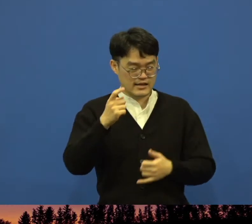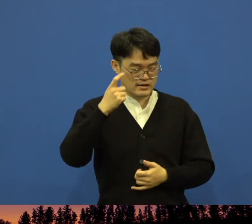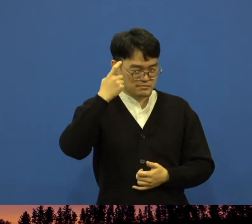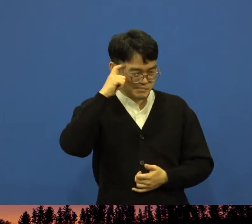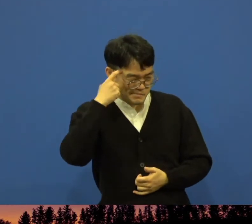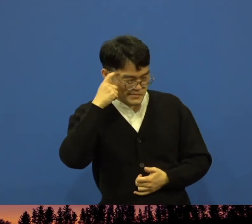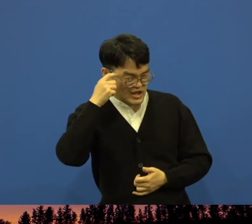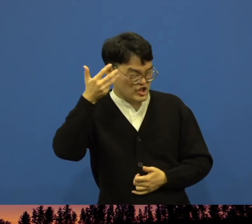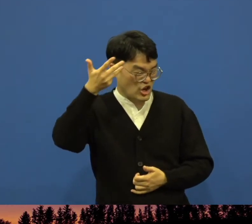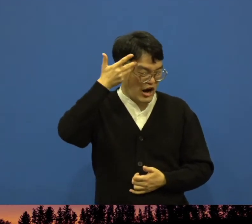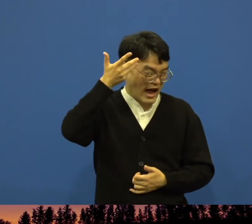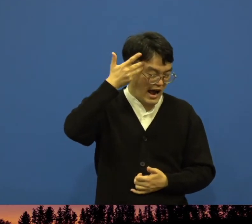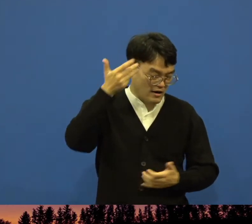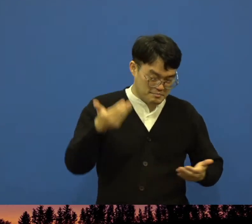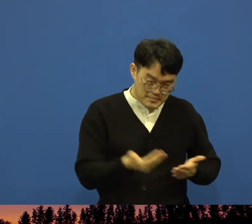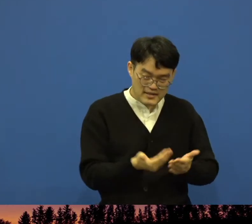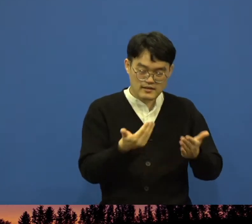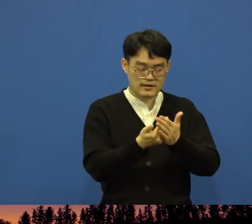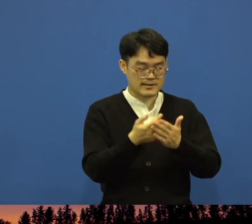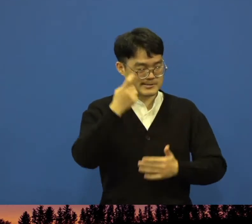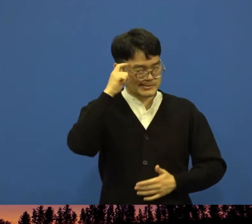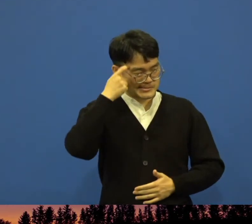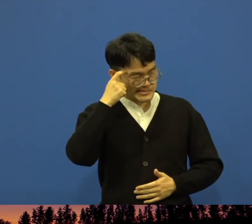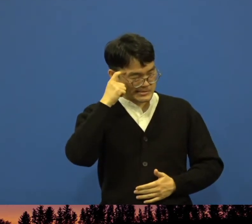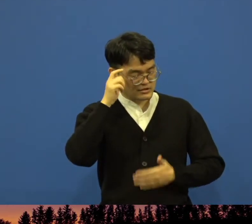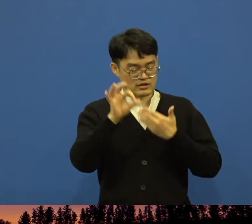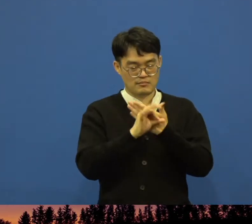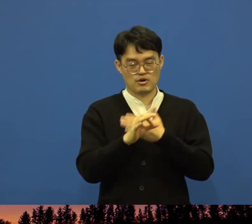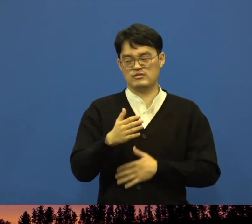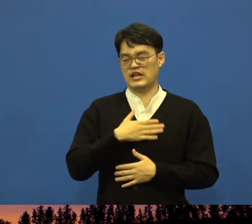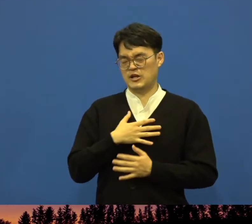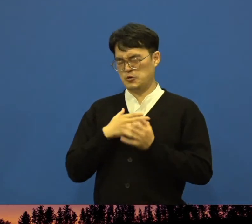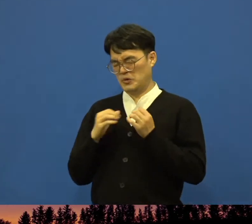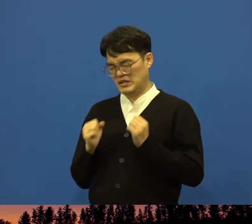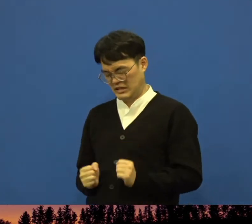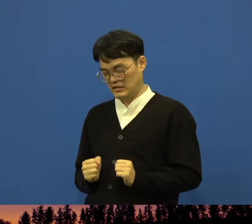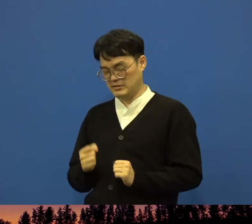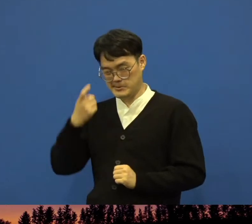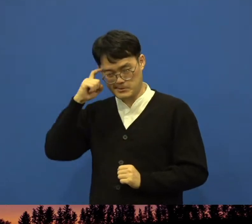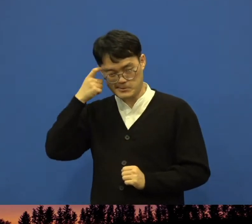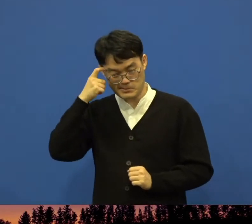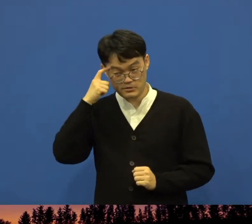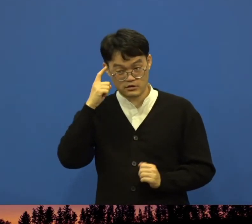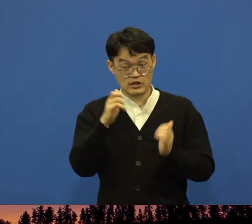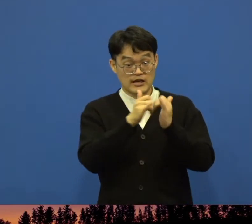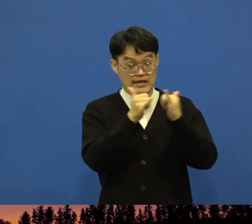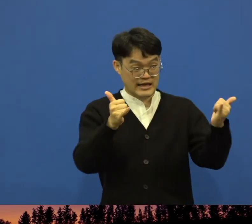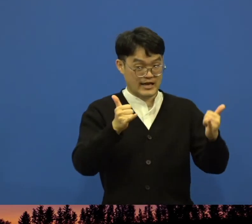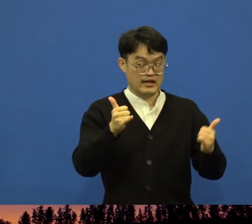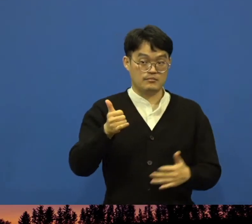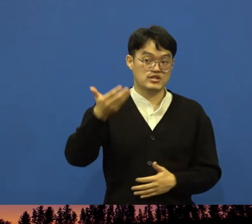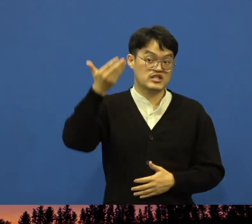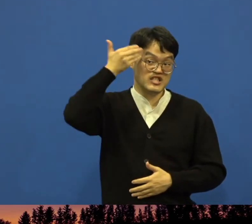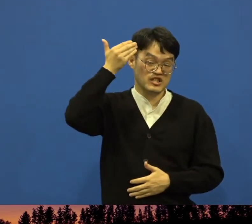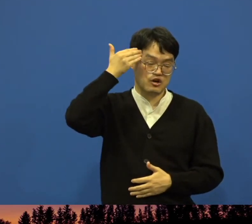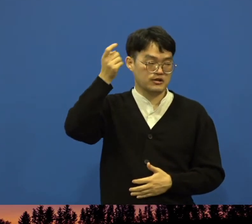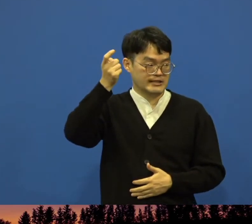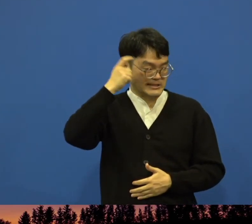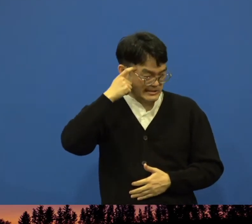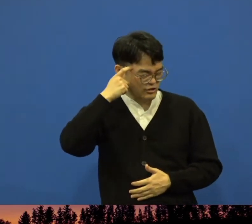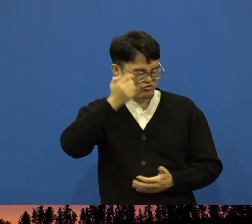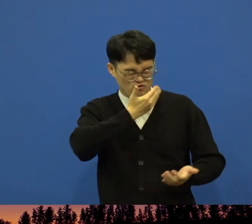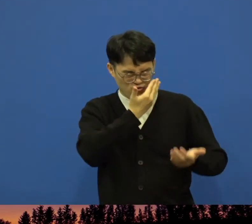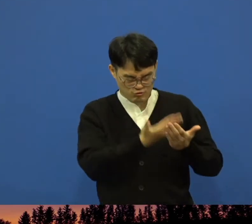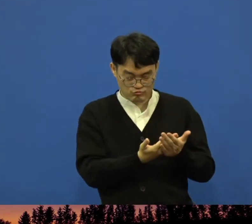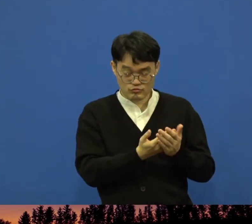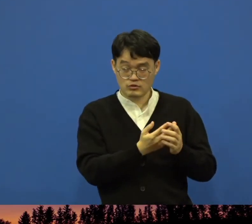이런 철학이 나오고 생각한다, 고로 존재한다 뭐 이런 것들이 뭐예요? 결국 인간의 지성을 강조하는 시대가 오면서